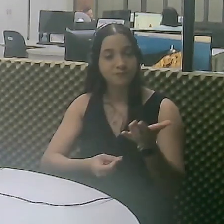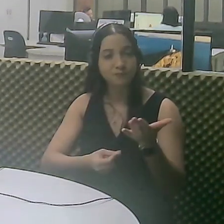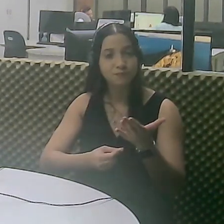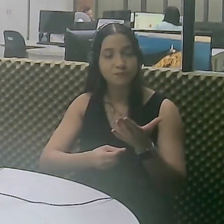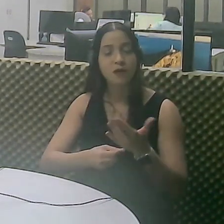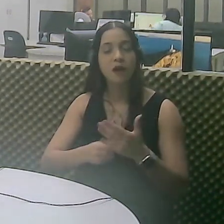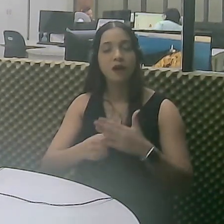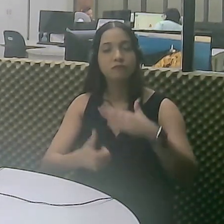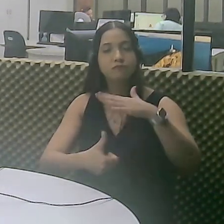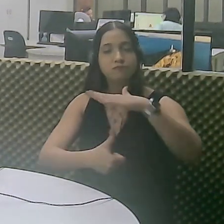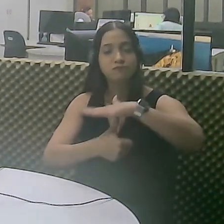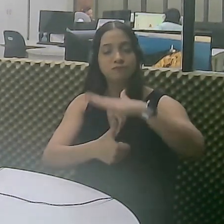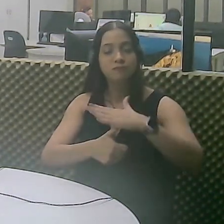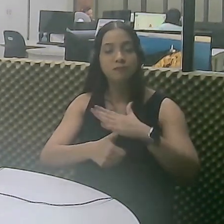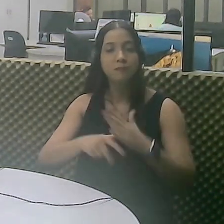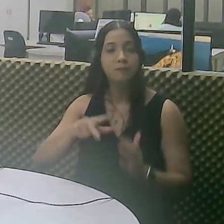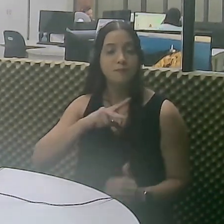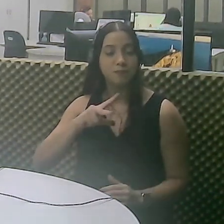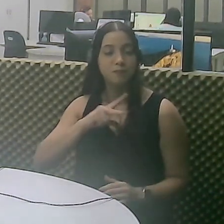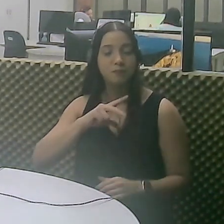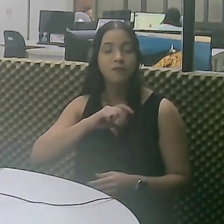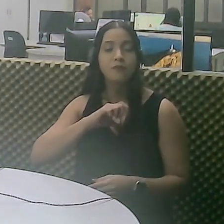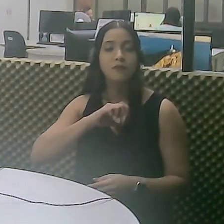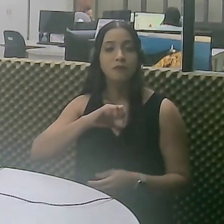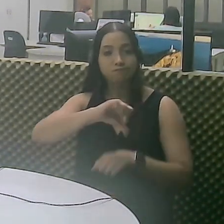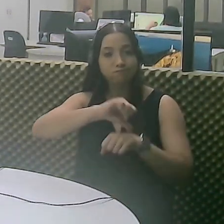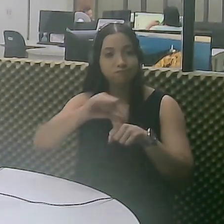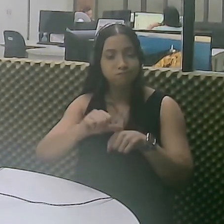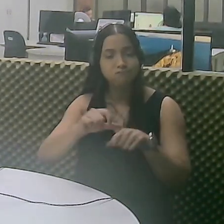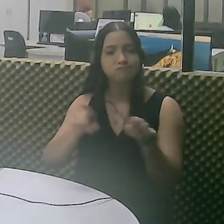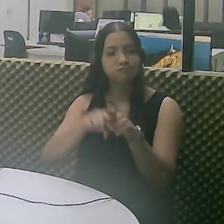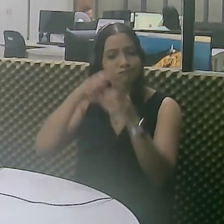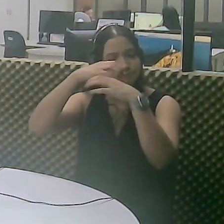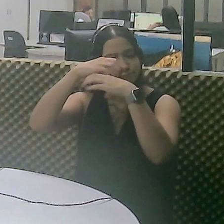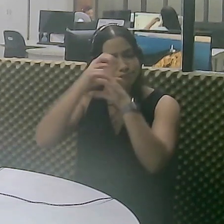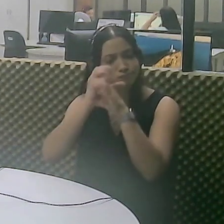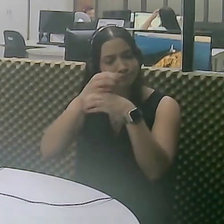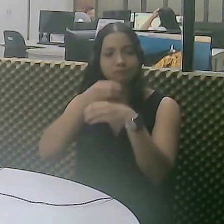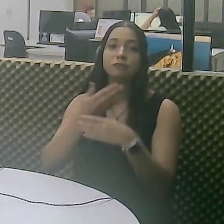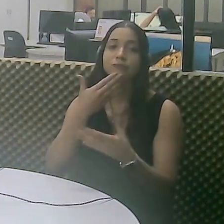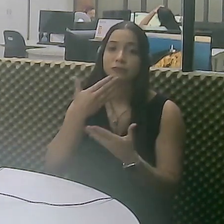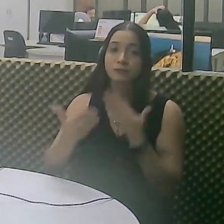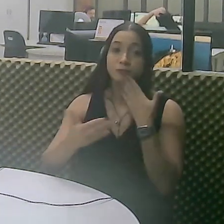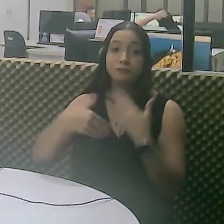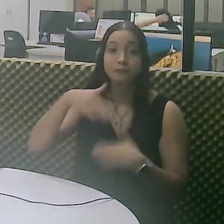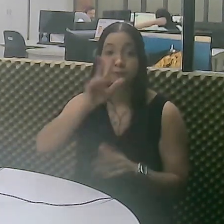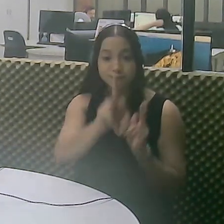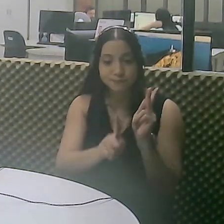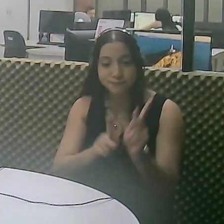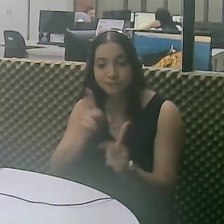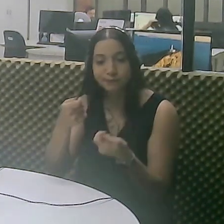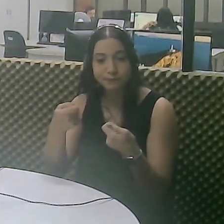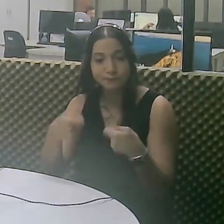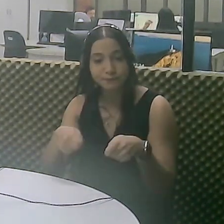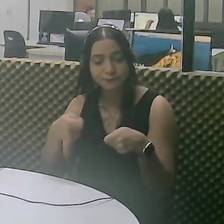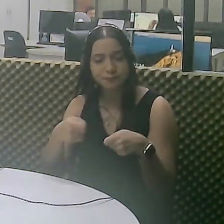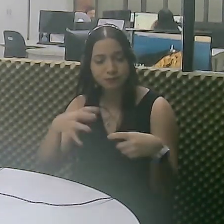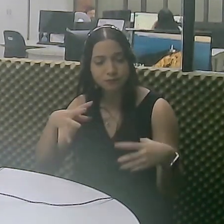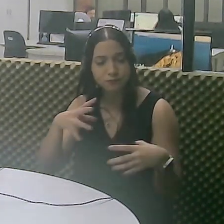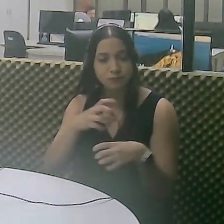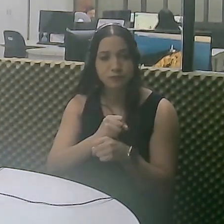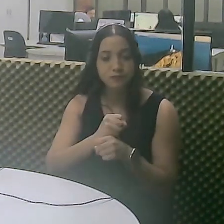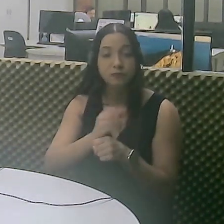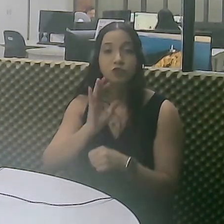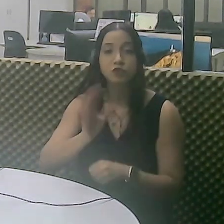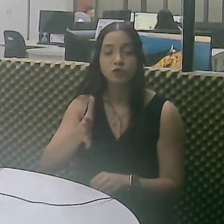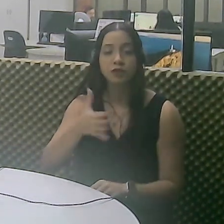estabelecimentos particulares para a realização de cirurgias e procedimentos que são mais demandados pela população. Ao todo, já foi possível